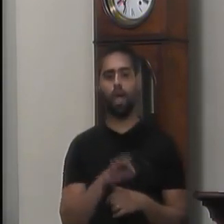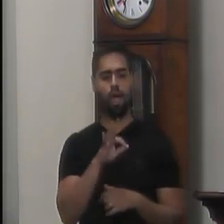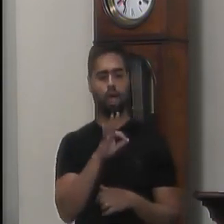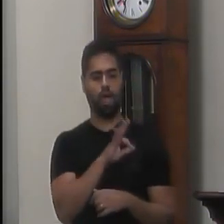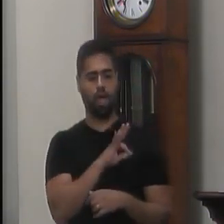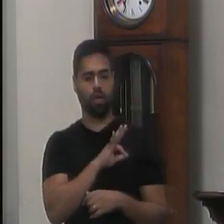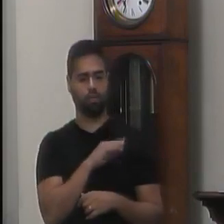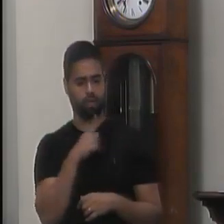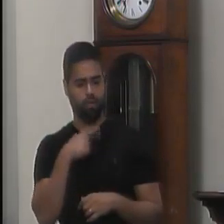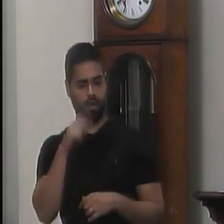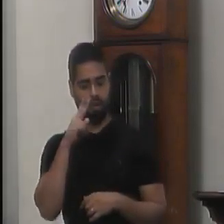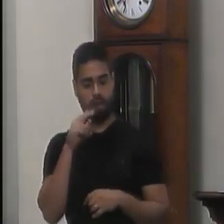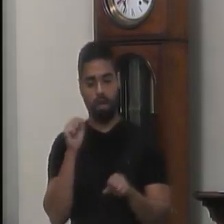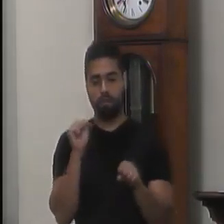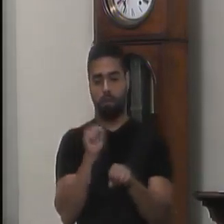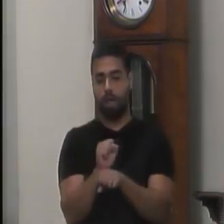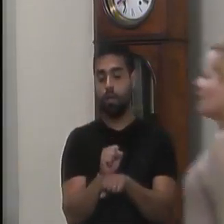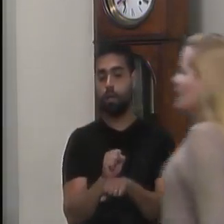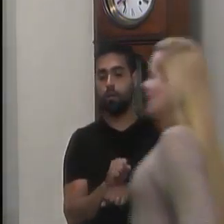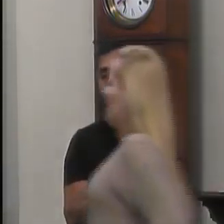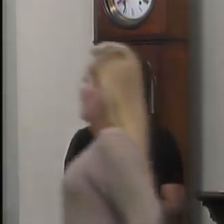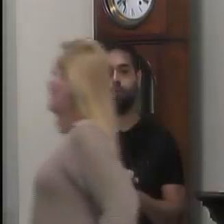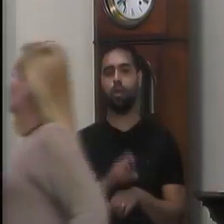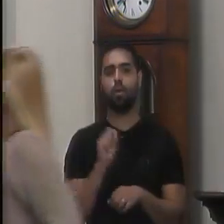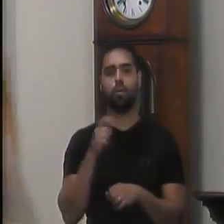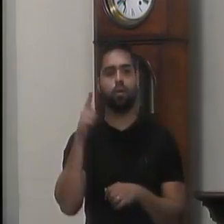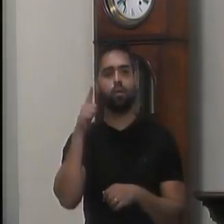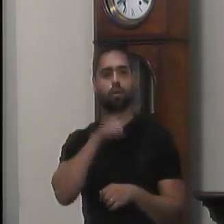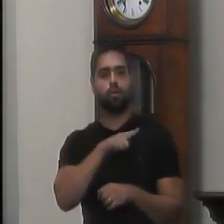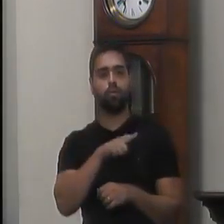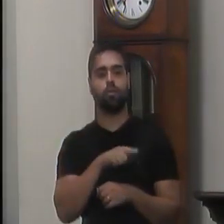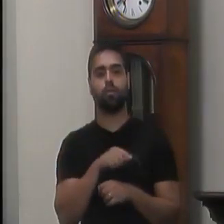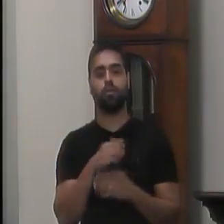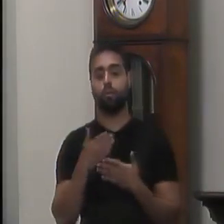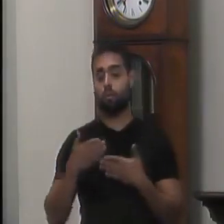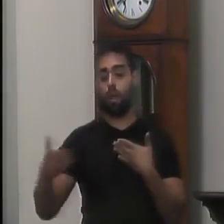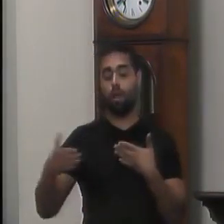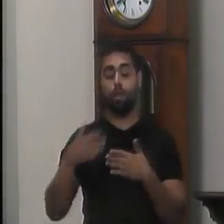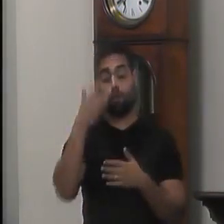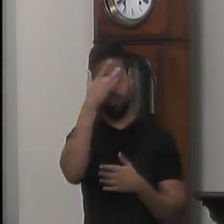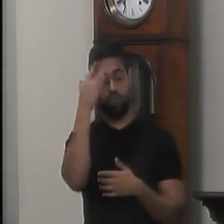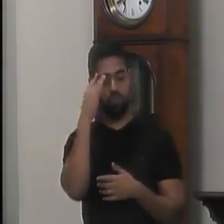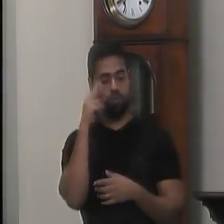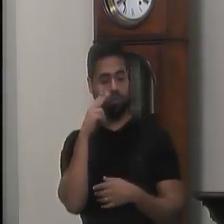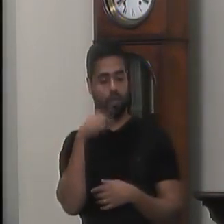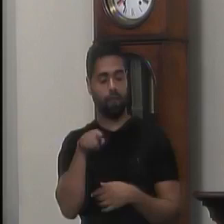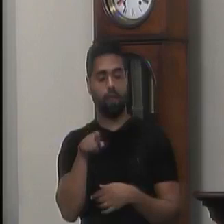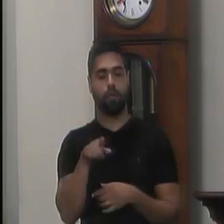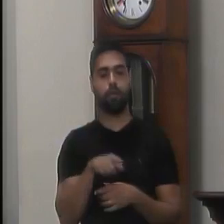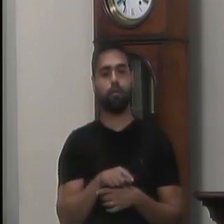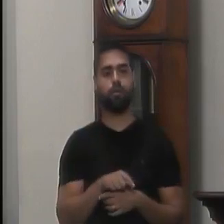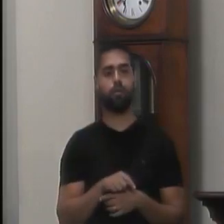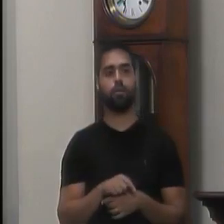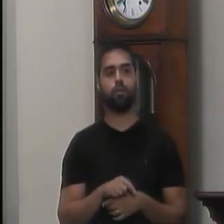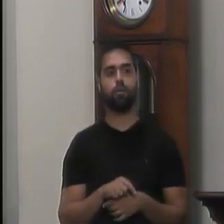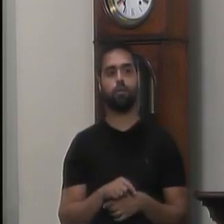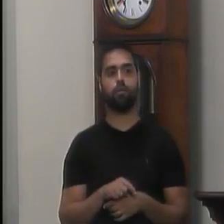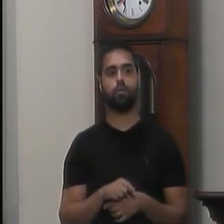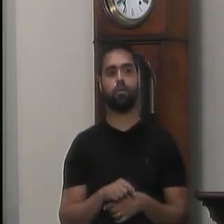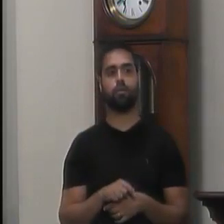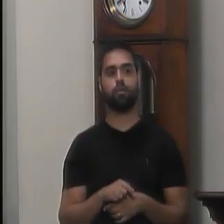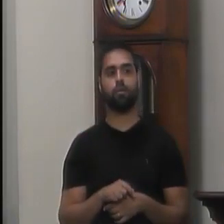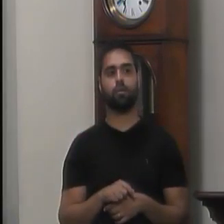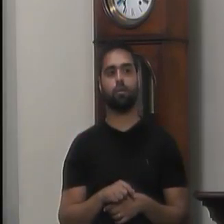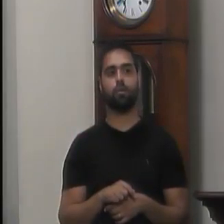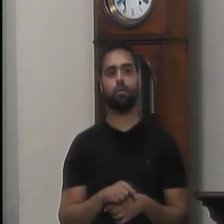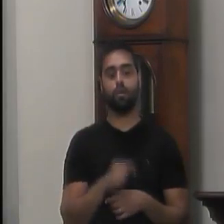lá e parou aquilo lá, aí o que estava acontecendo ali no bairro ali? As pessoas estavam indo, Marcelo, as